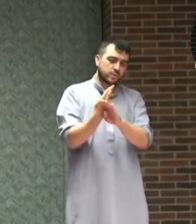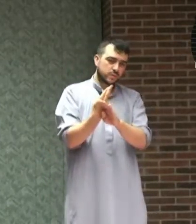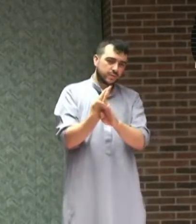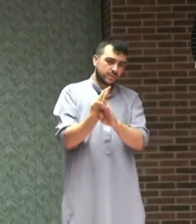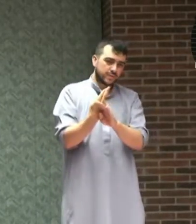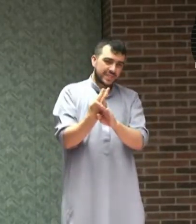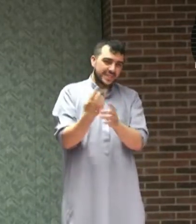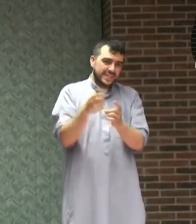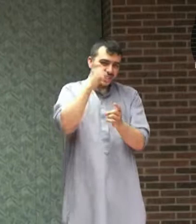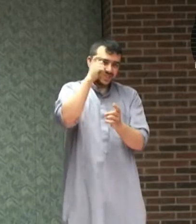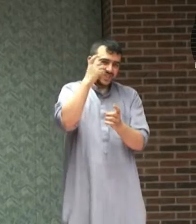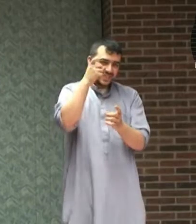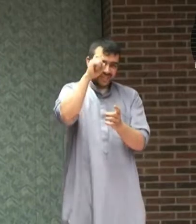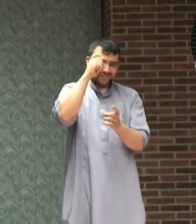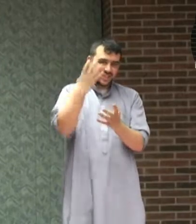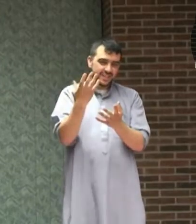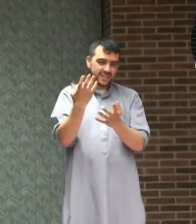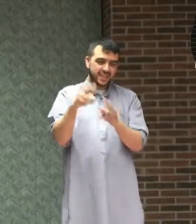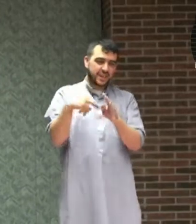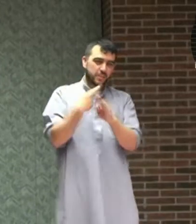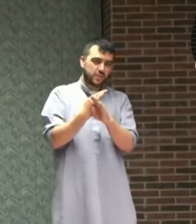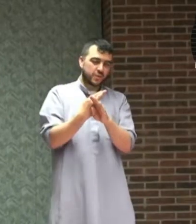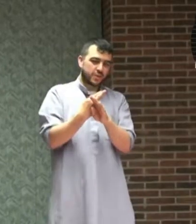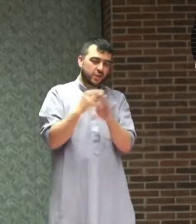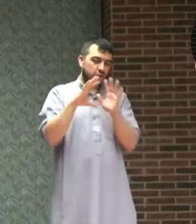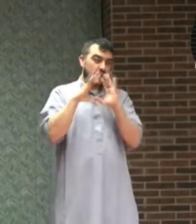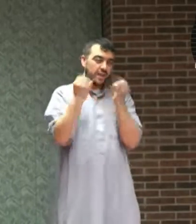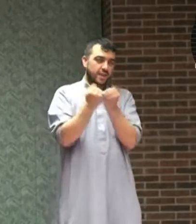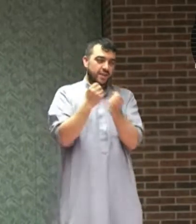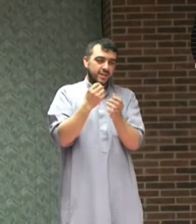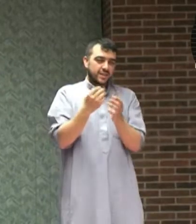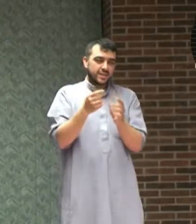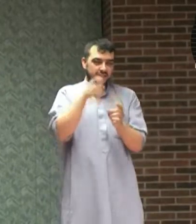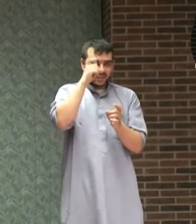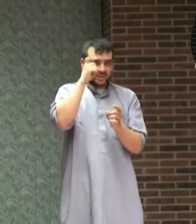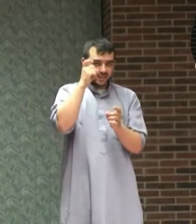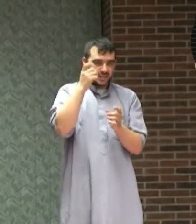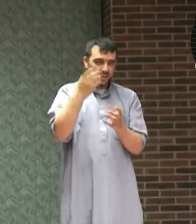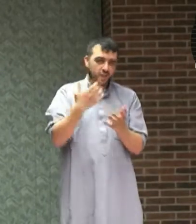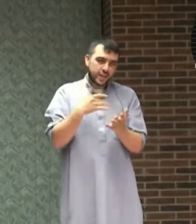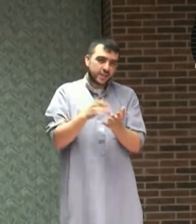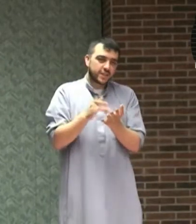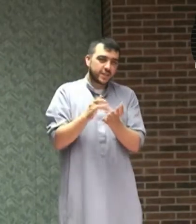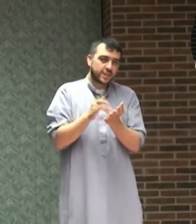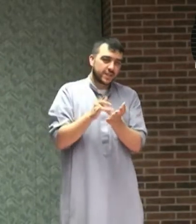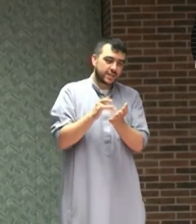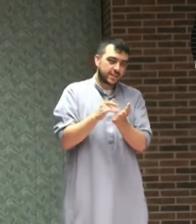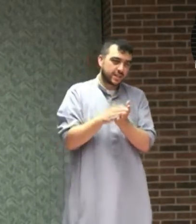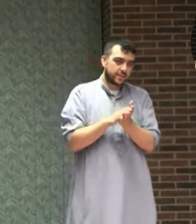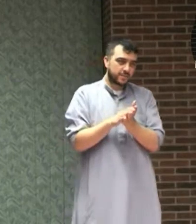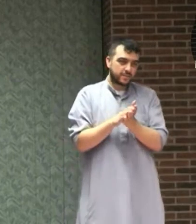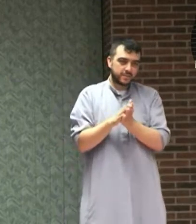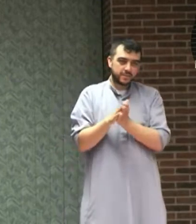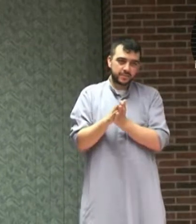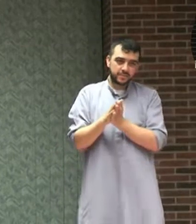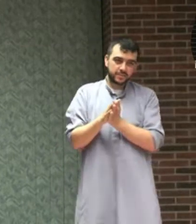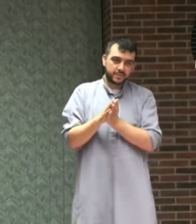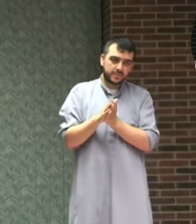Répondre à une question comme ça, je dirais de manière assez basique, on va essayer,